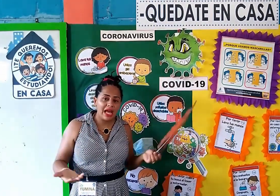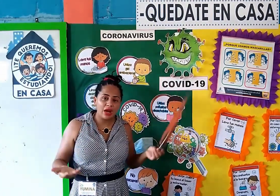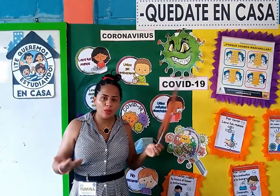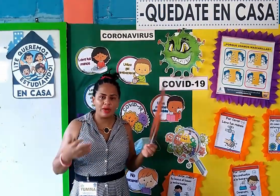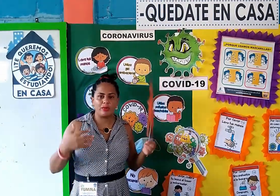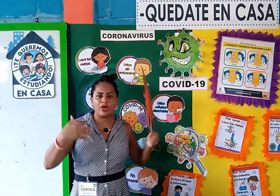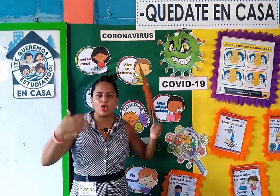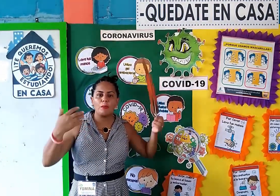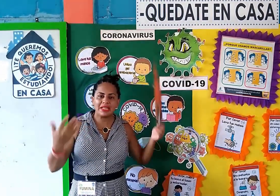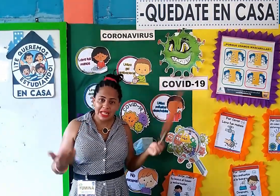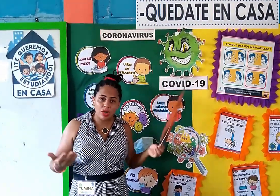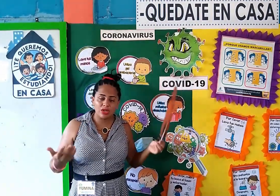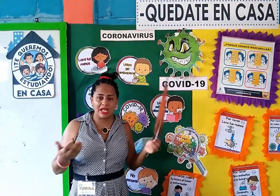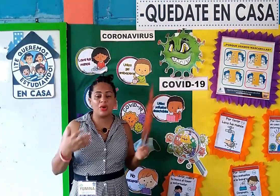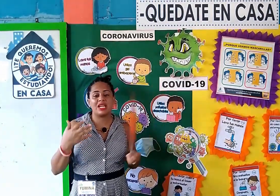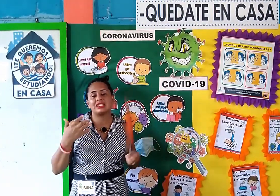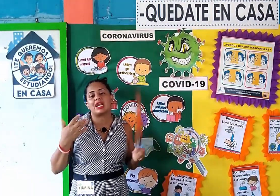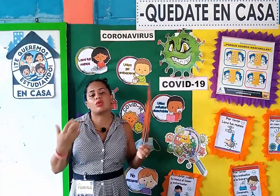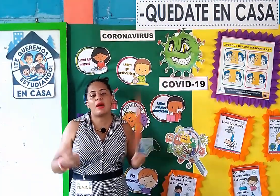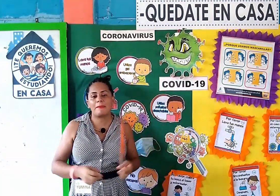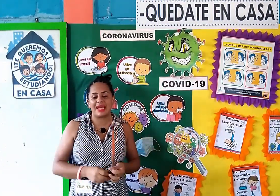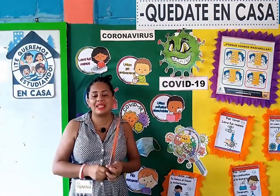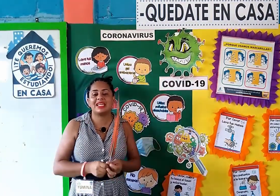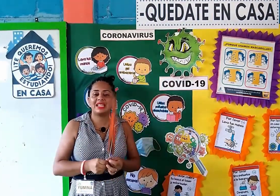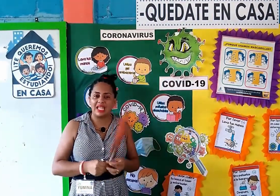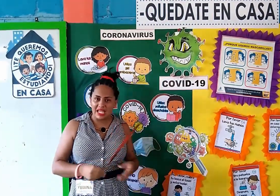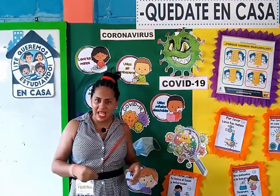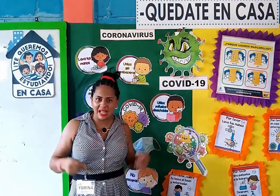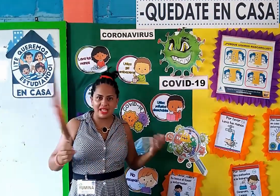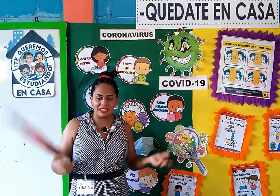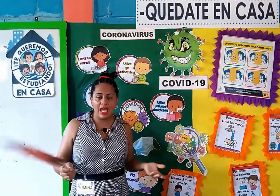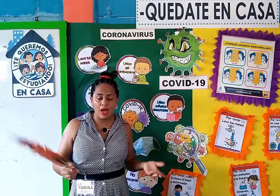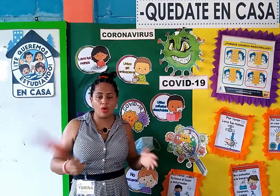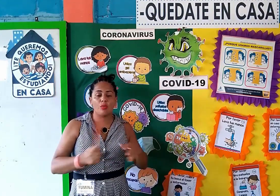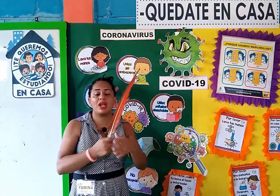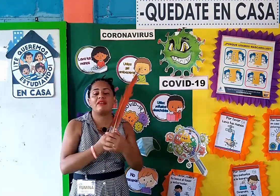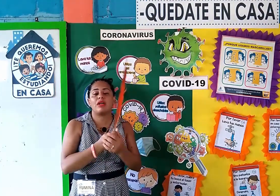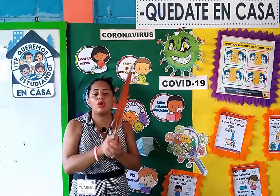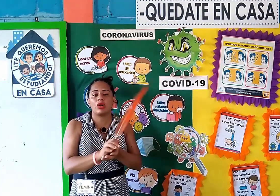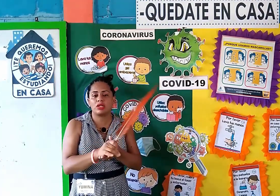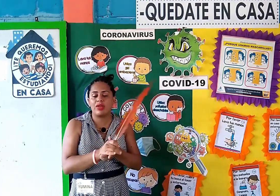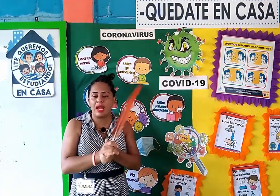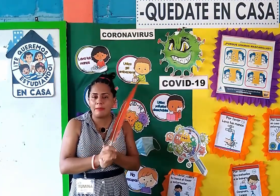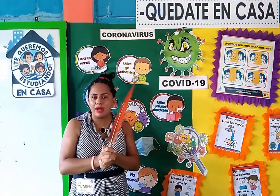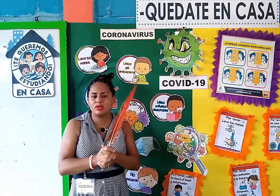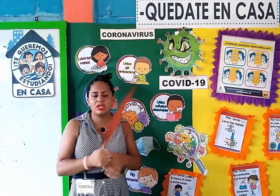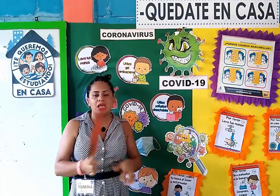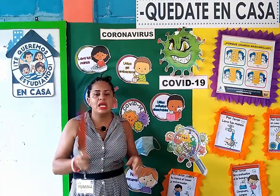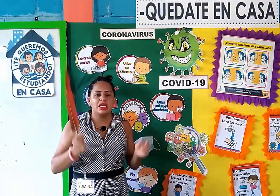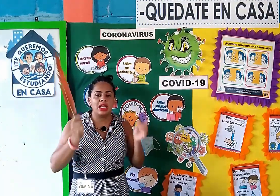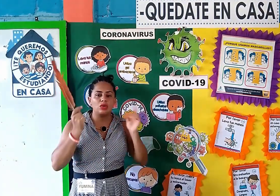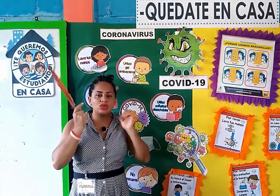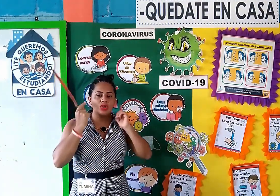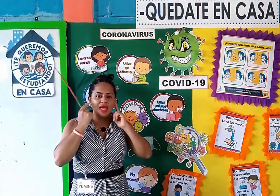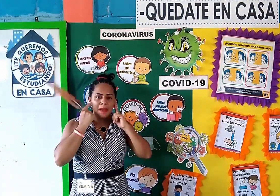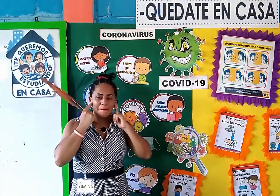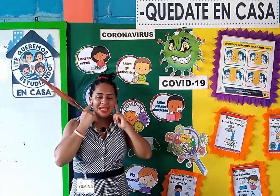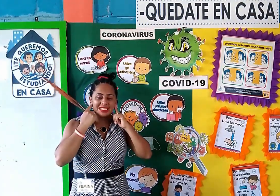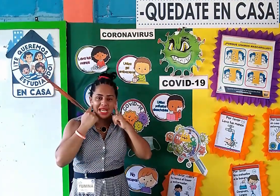evitarlo, para poder combatirlo, tenemos que hacer algunas prácticas de higiene, de aseo, como el lavado correcto de las manos y el uso de